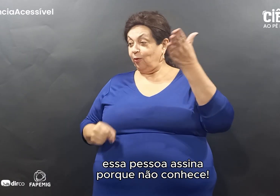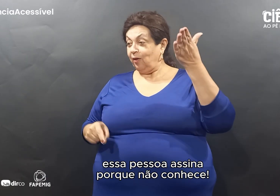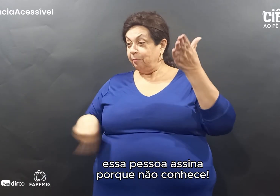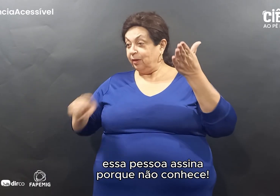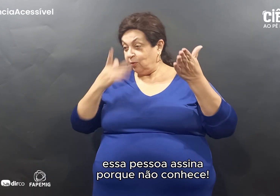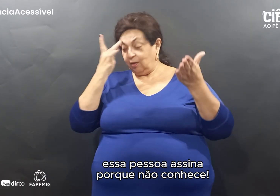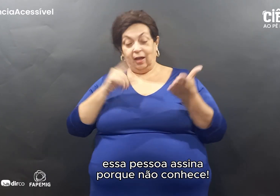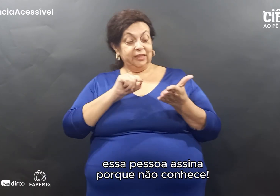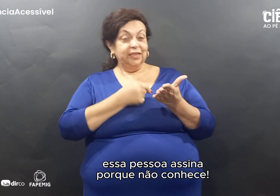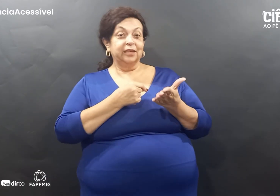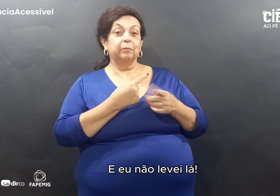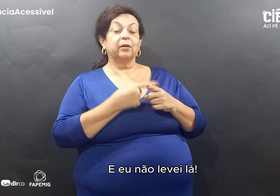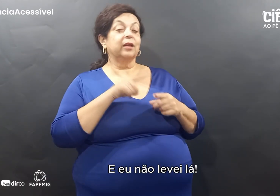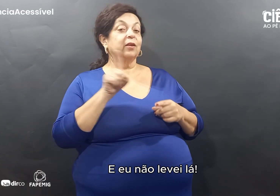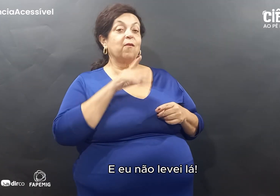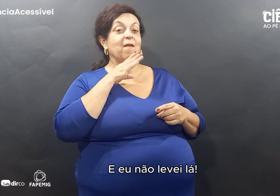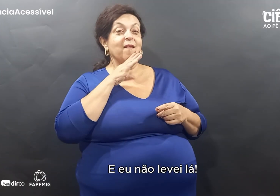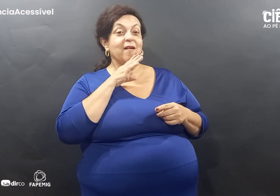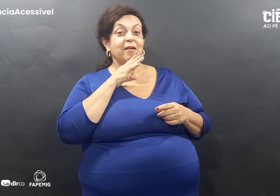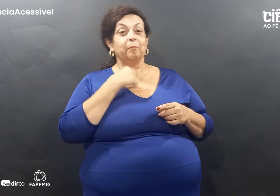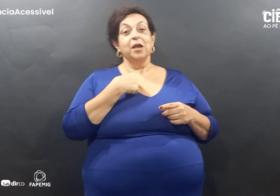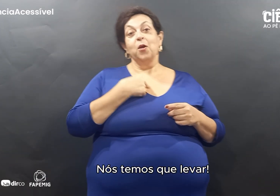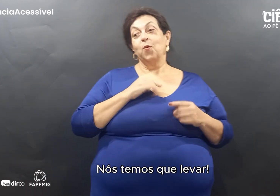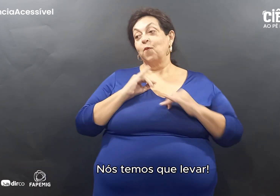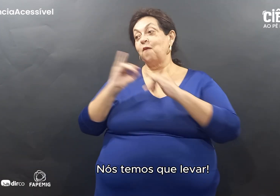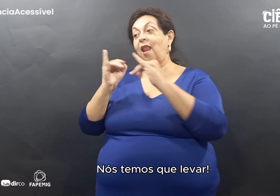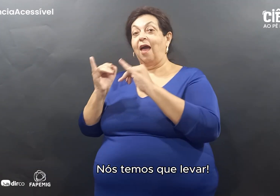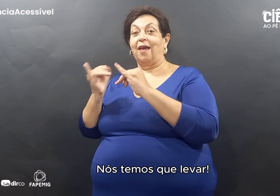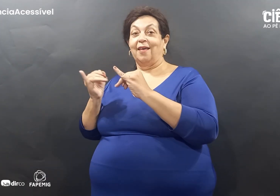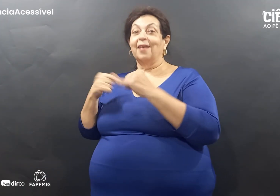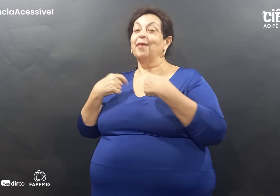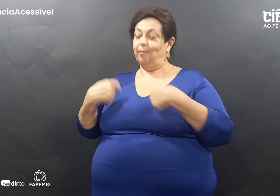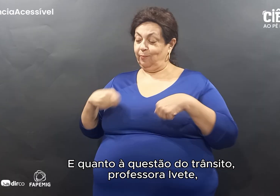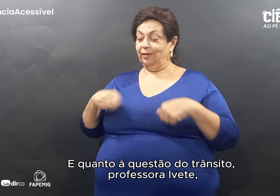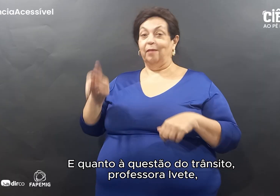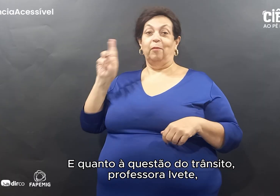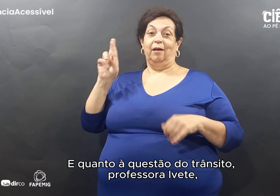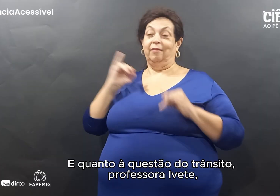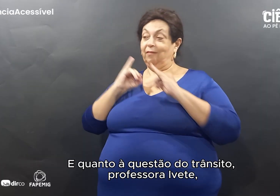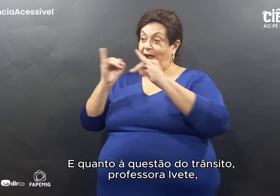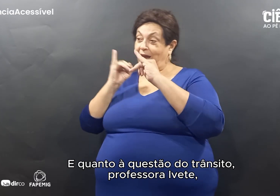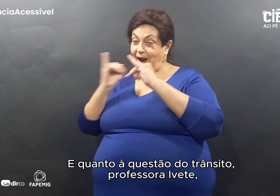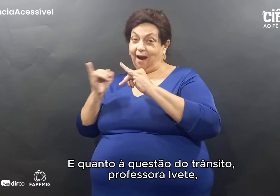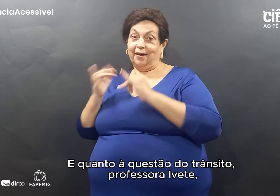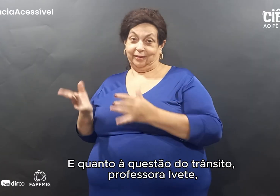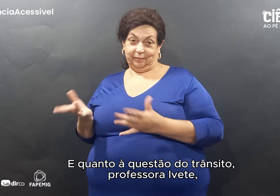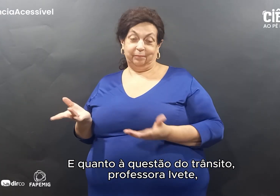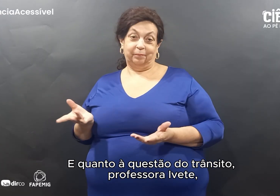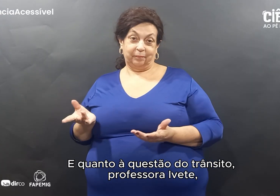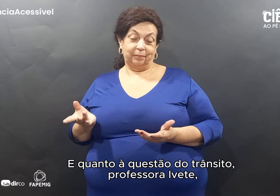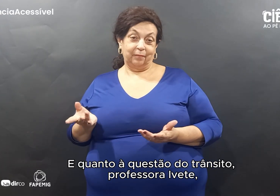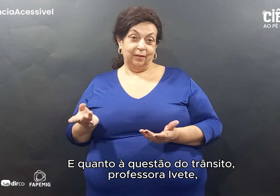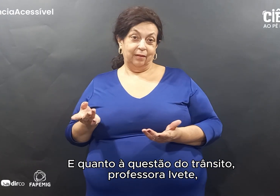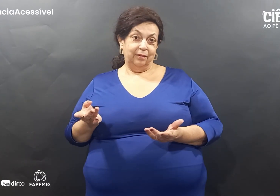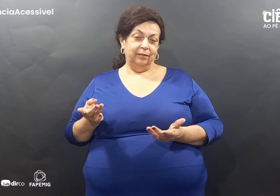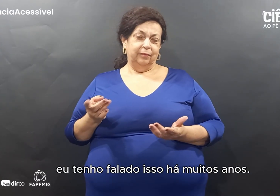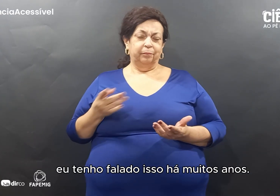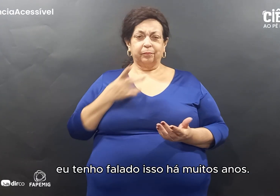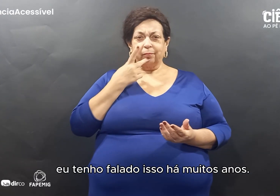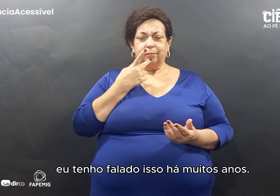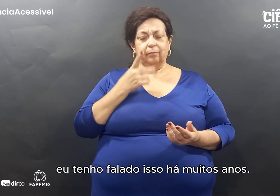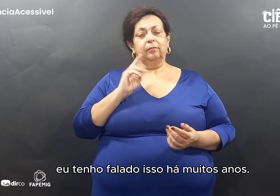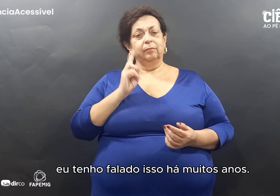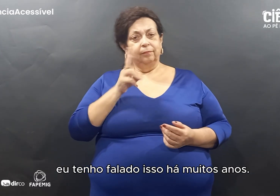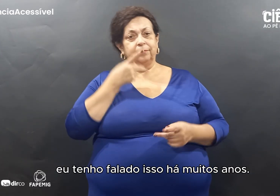essa pessoa assina porque não conhece. E eu não levei lá. Nós temos que levar. E quanto à questão do trânsito, o professor Ivete, eu